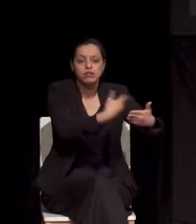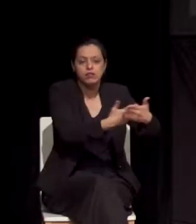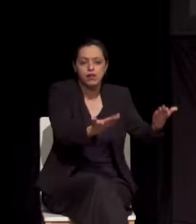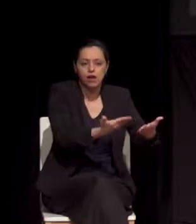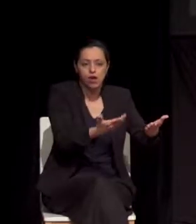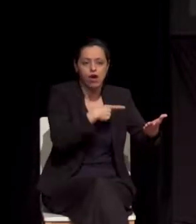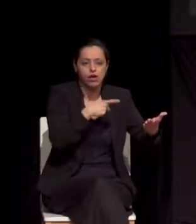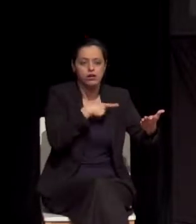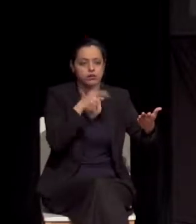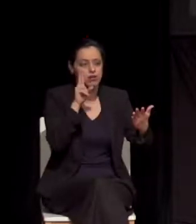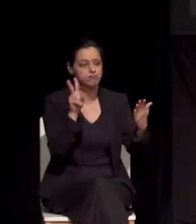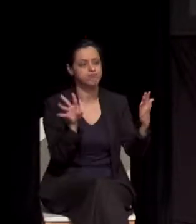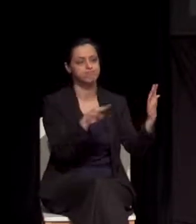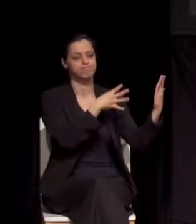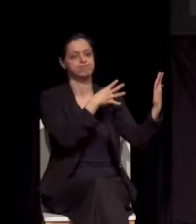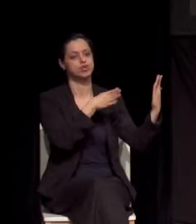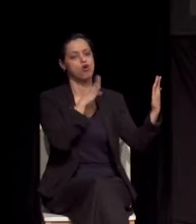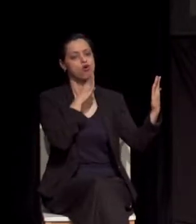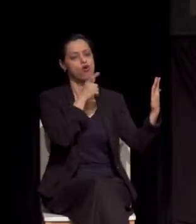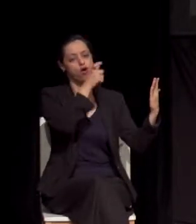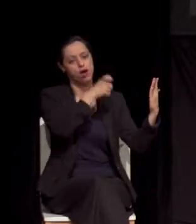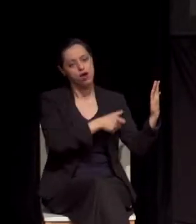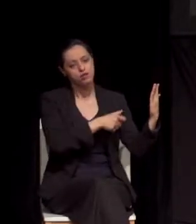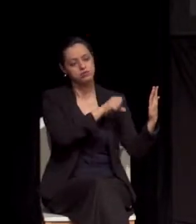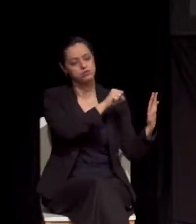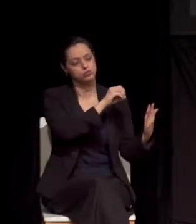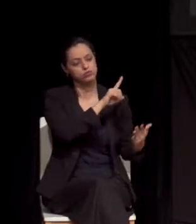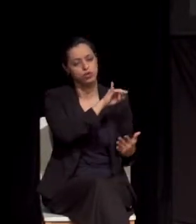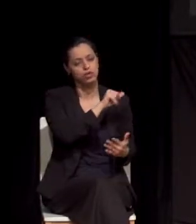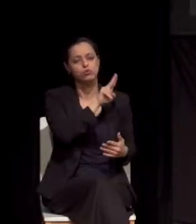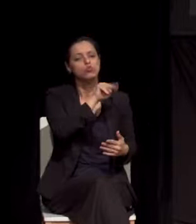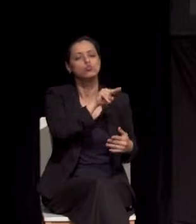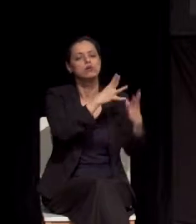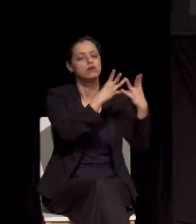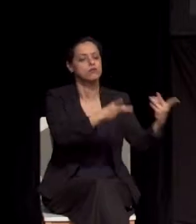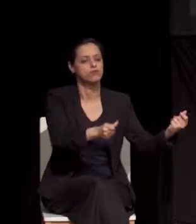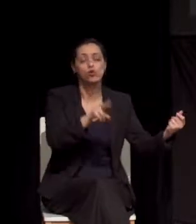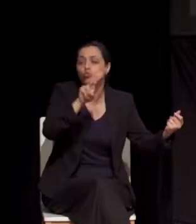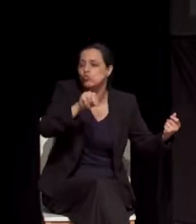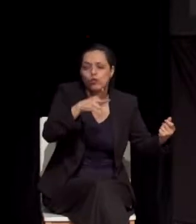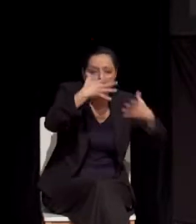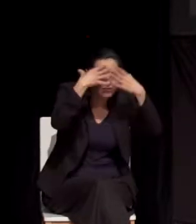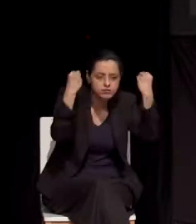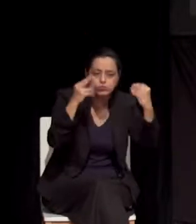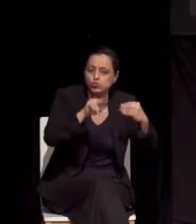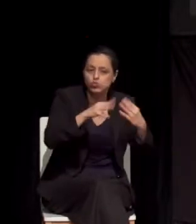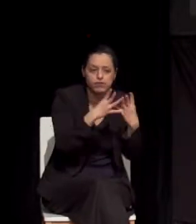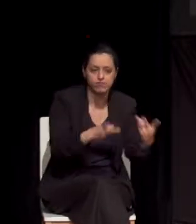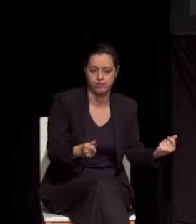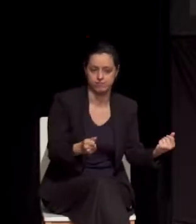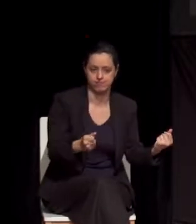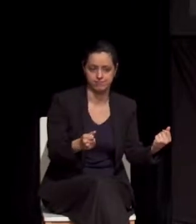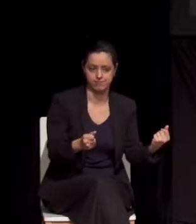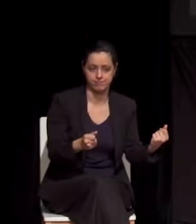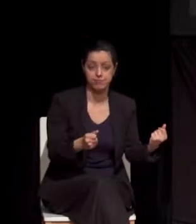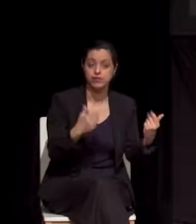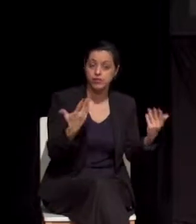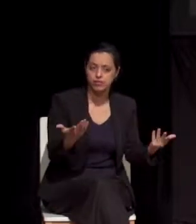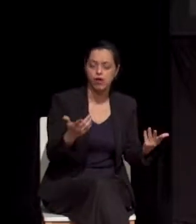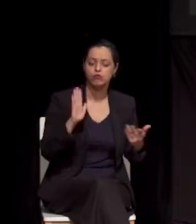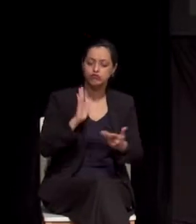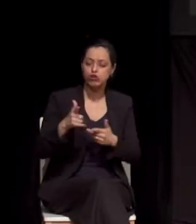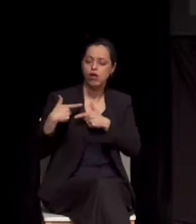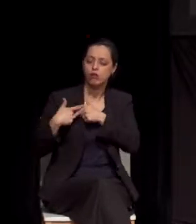é? Ele nunca se perdeu, ele não se perderá, a gente não vai deixar com que isso aconteça. Então, eu acho que esses avanços que